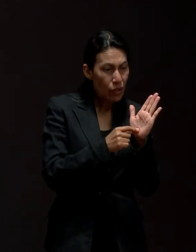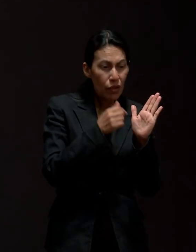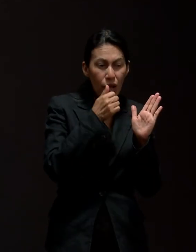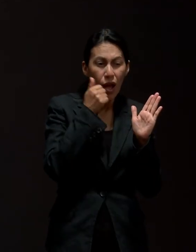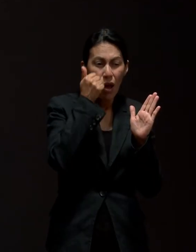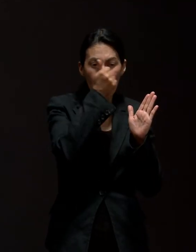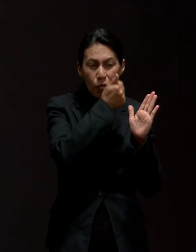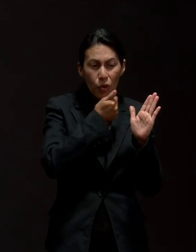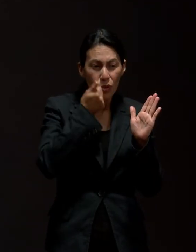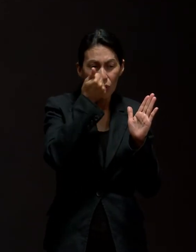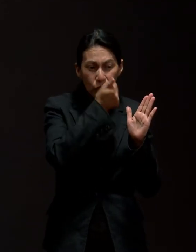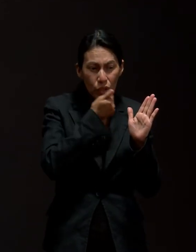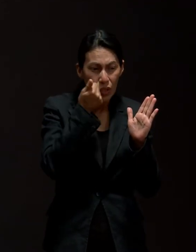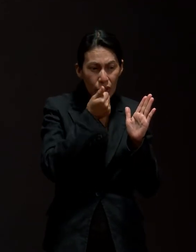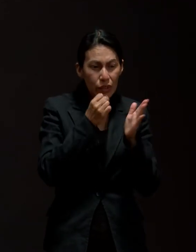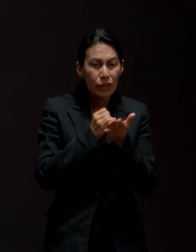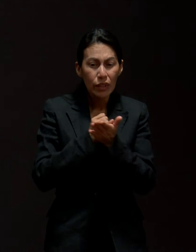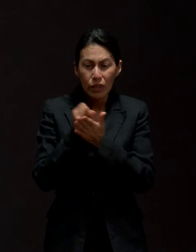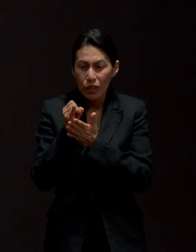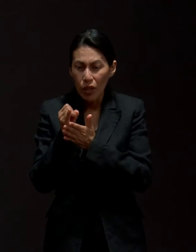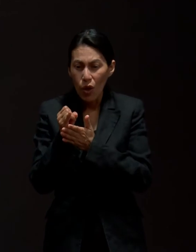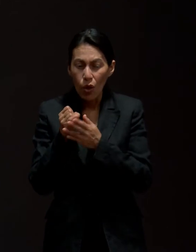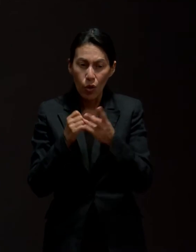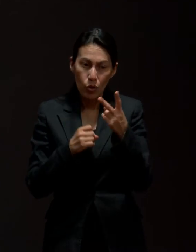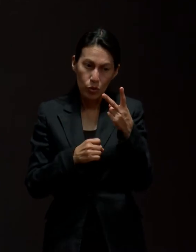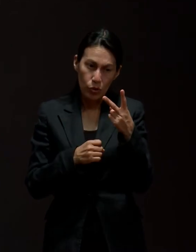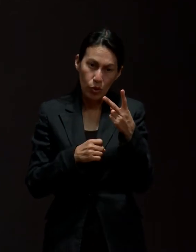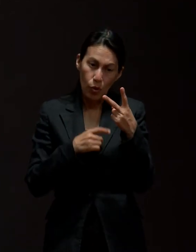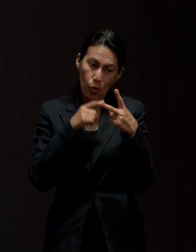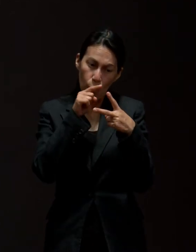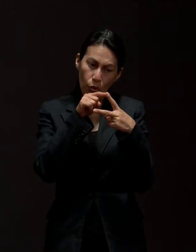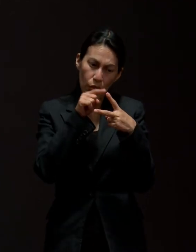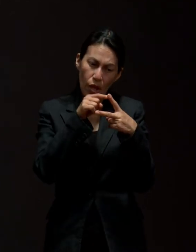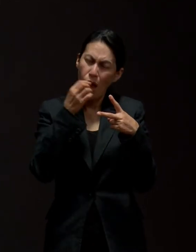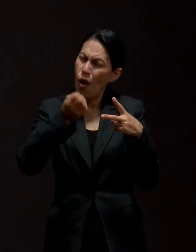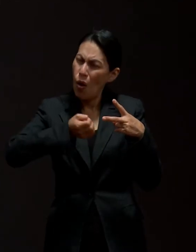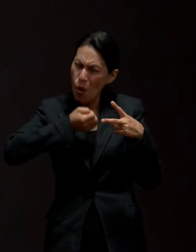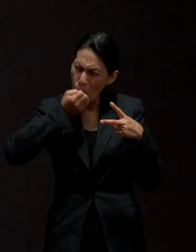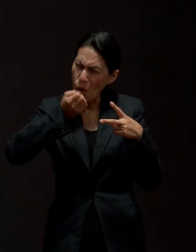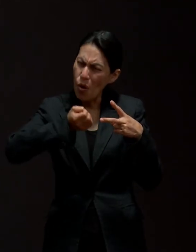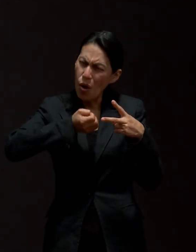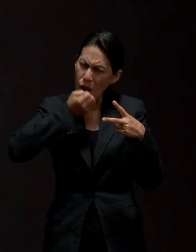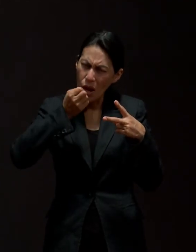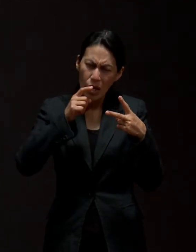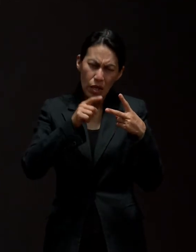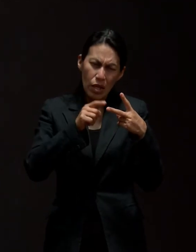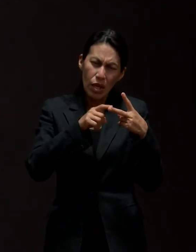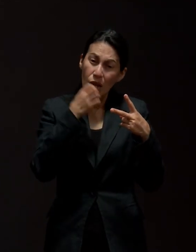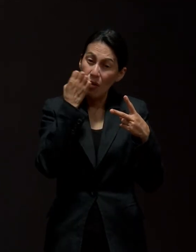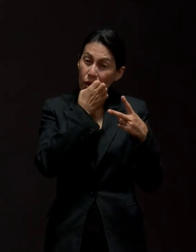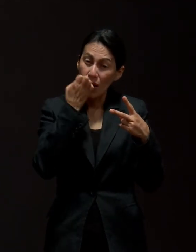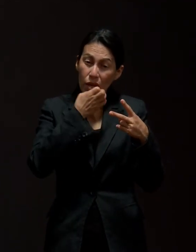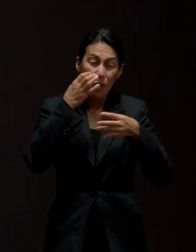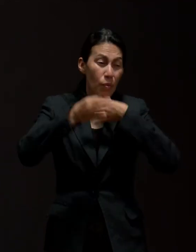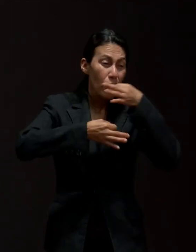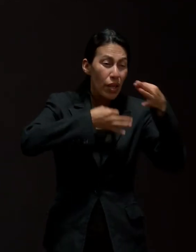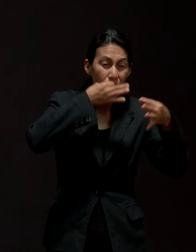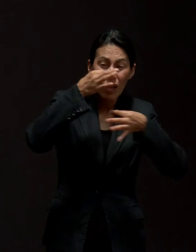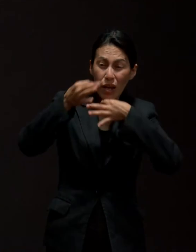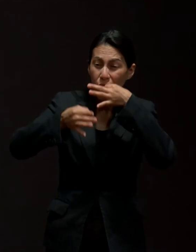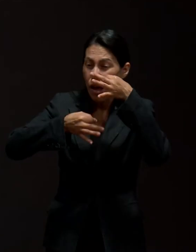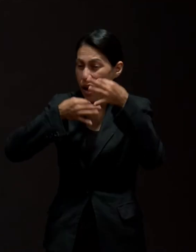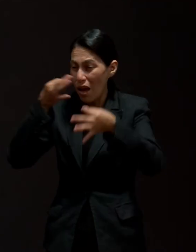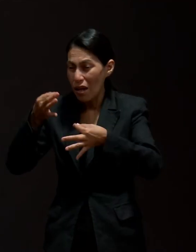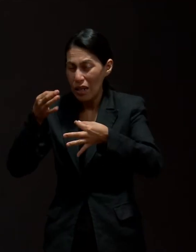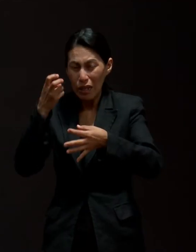que los apóstoles decidieron dedicarse a dos cosas, a la oración y a la proclamación